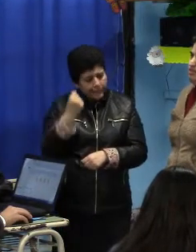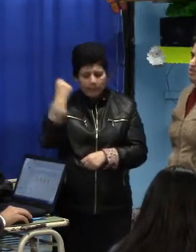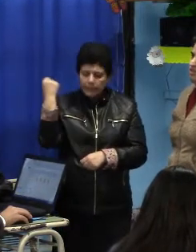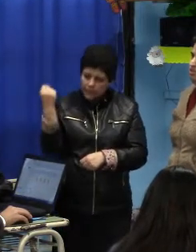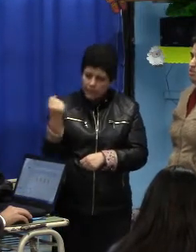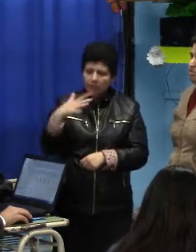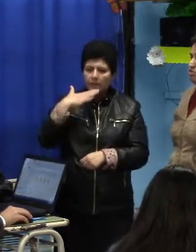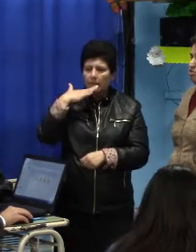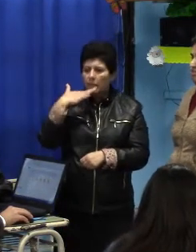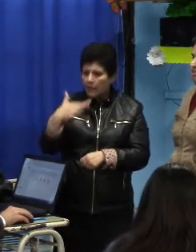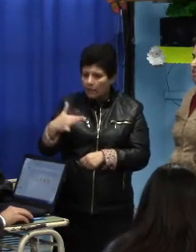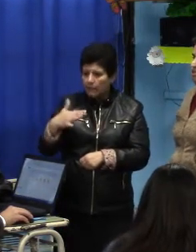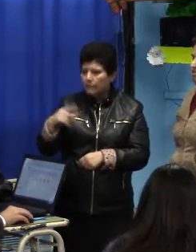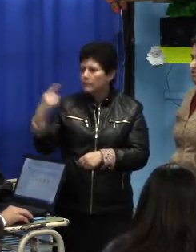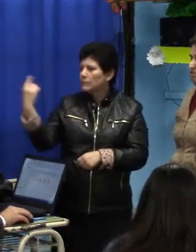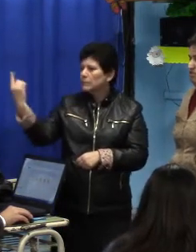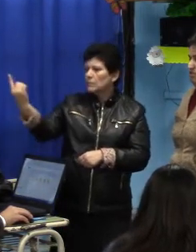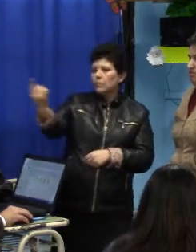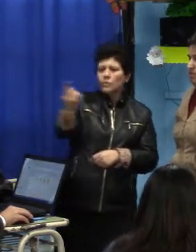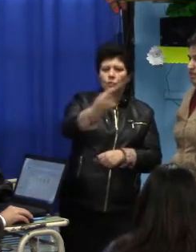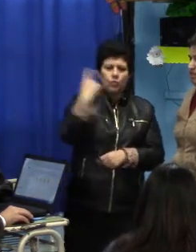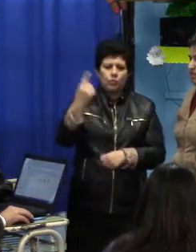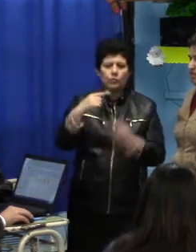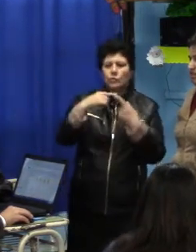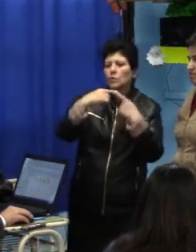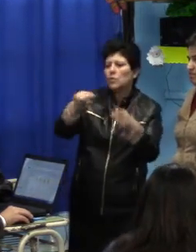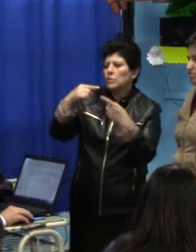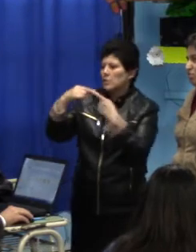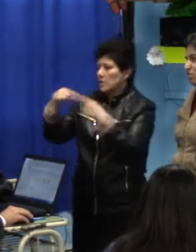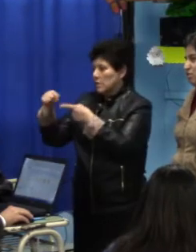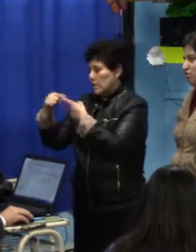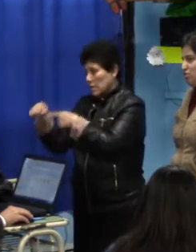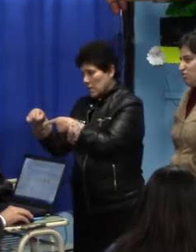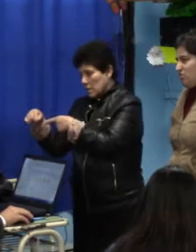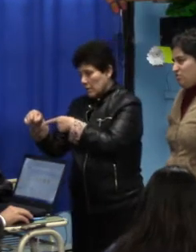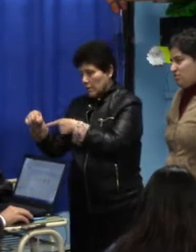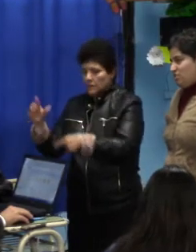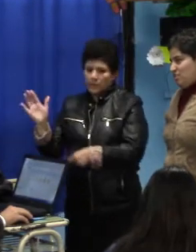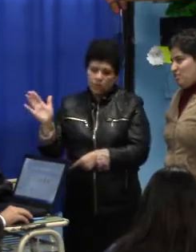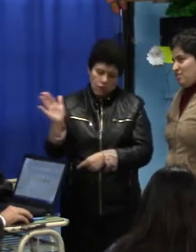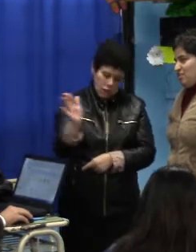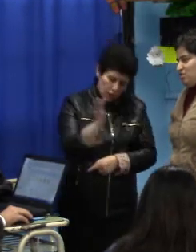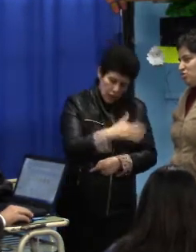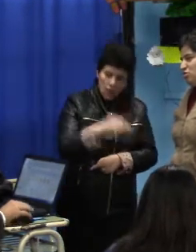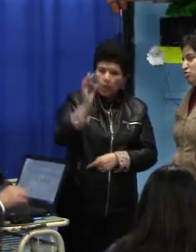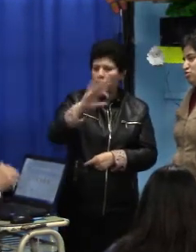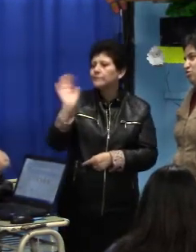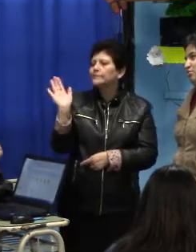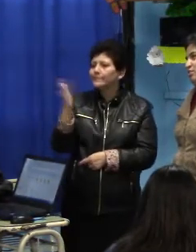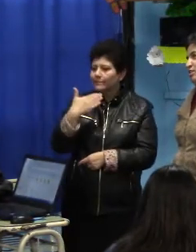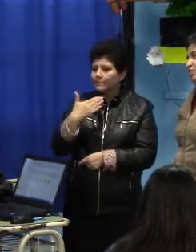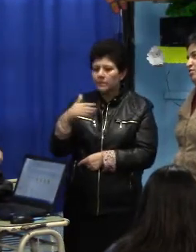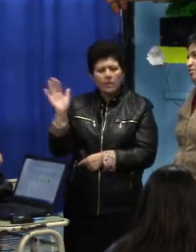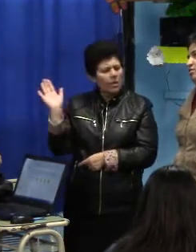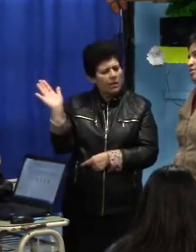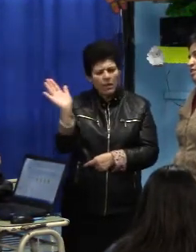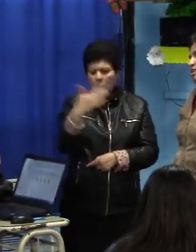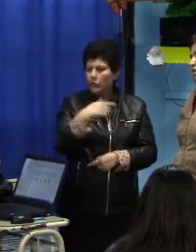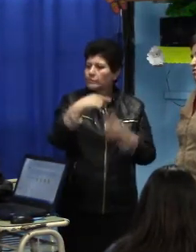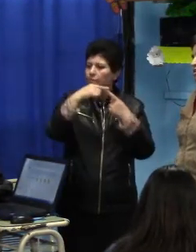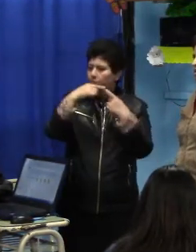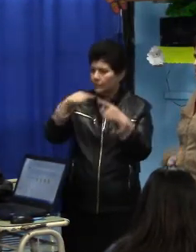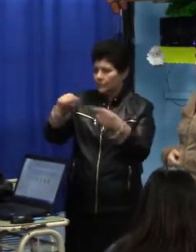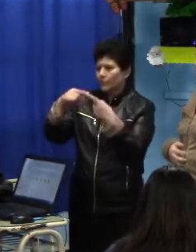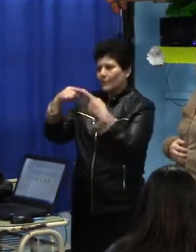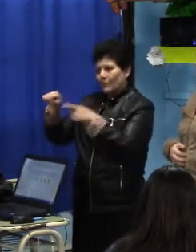entender. Todos somos distintos. En realidad, si todo es todo, todos somos distintos y